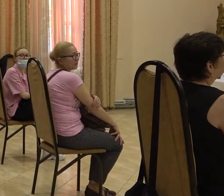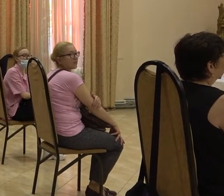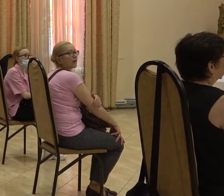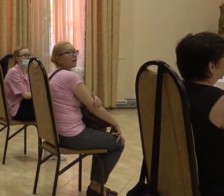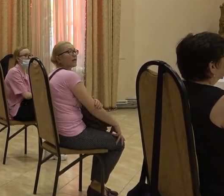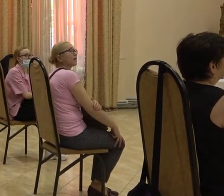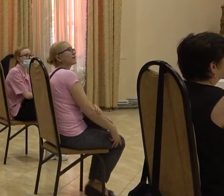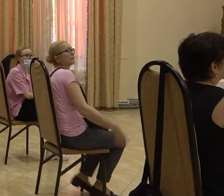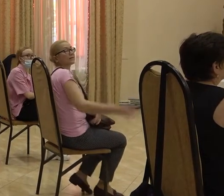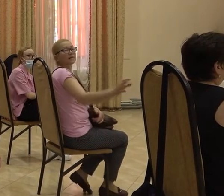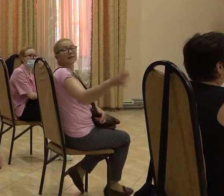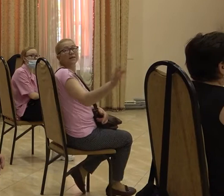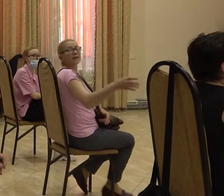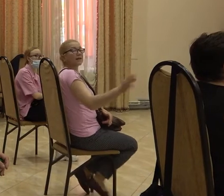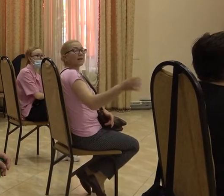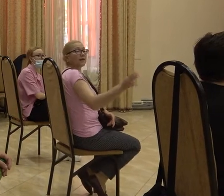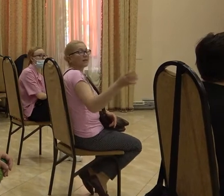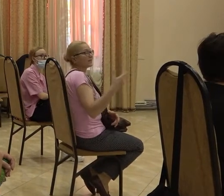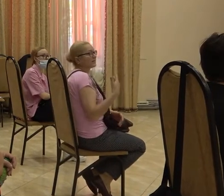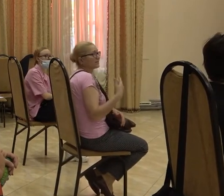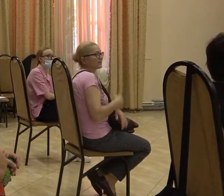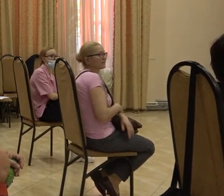Nu v-ați uitat. Vă rog întrebarea dumneavoastră.